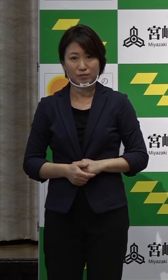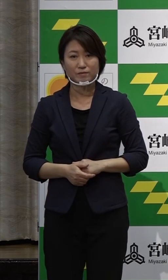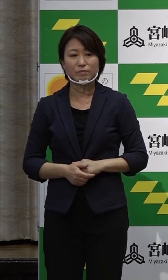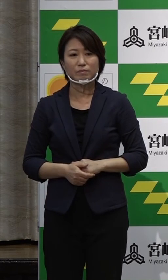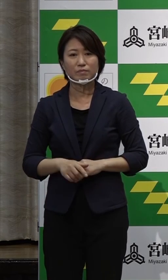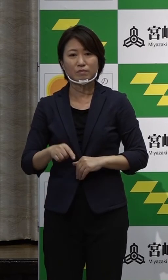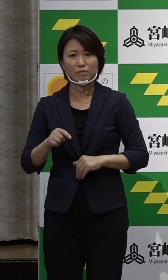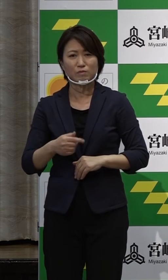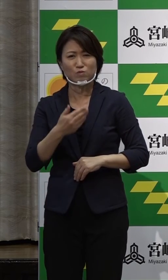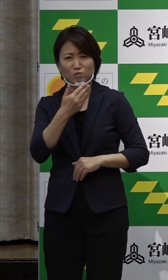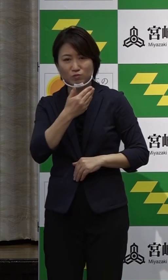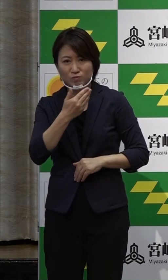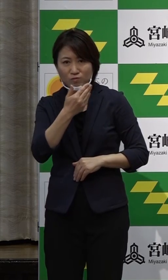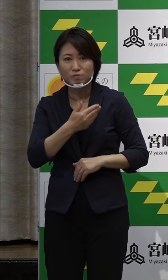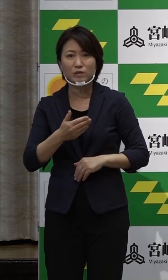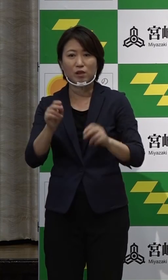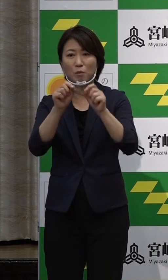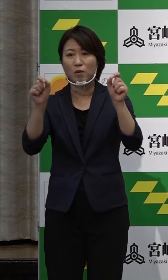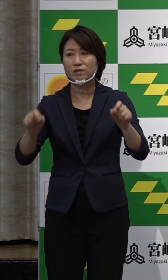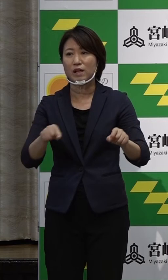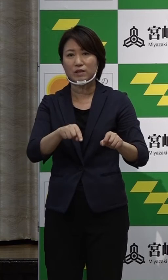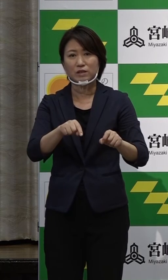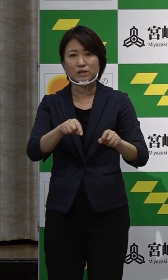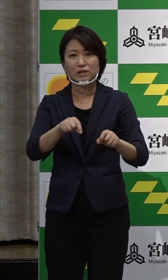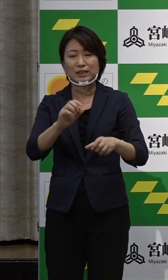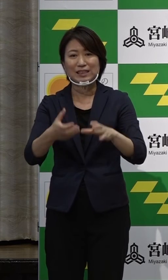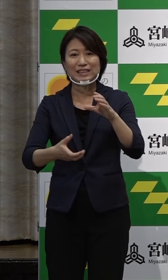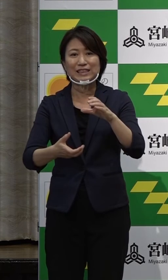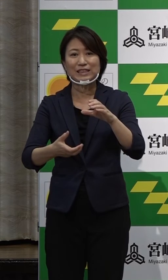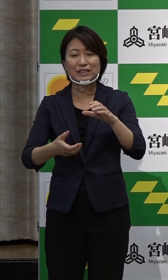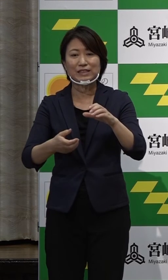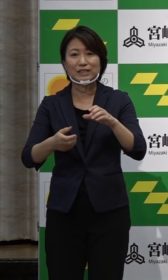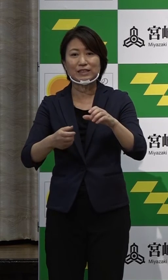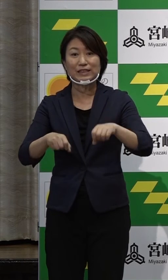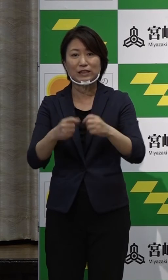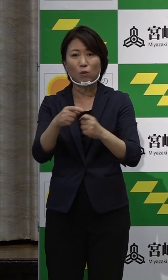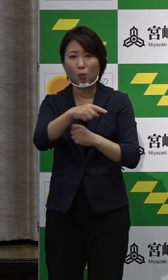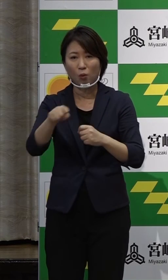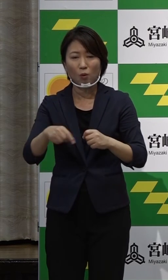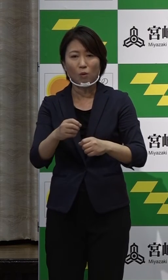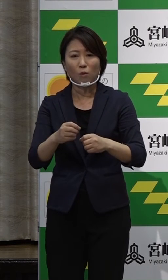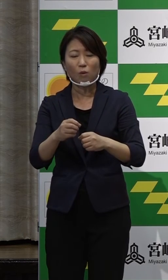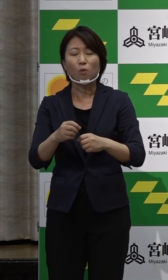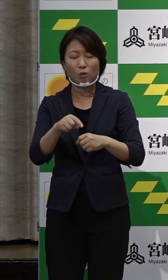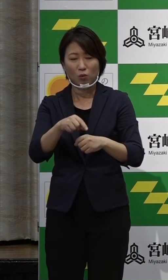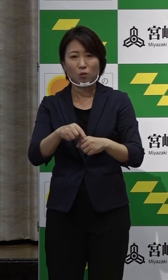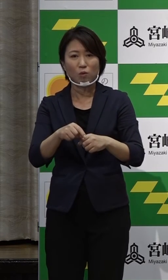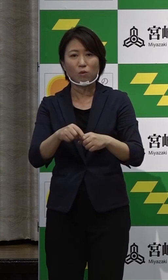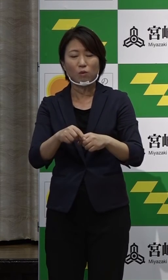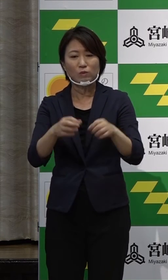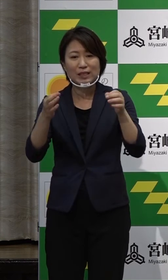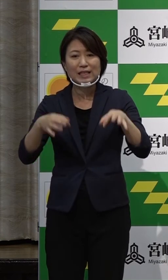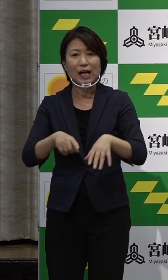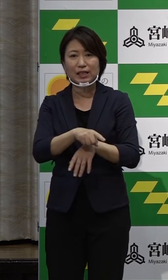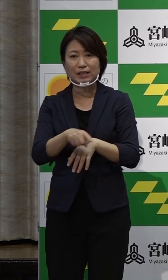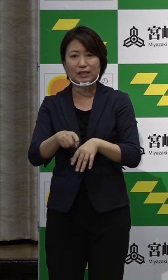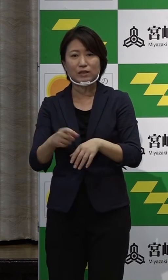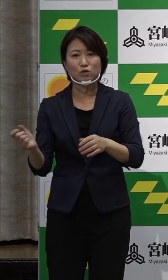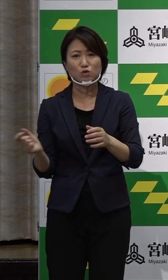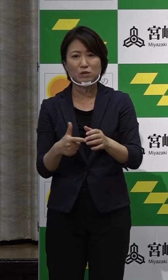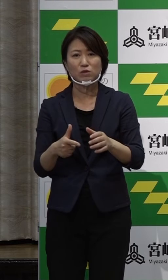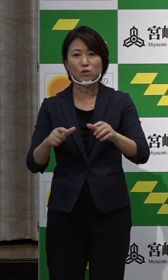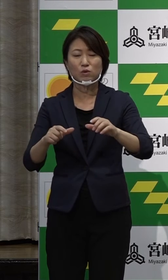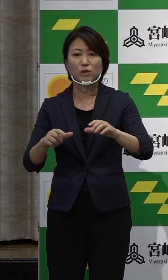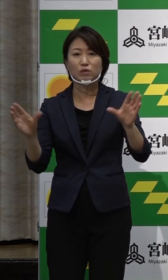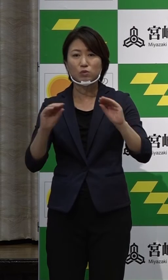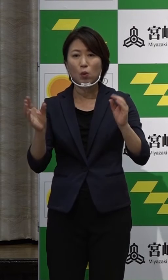重大な事案、重大な事故を被害につながりかねないことが生じた、その時のまずは迅速な情